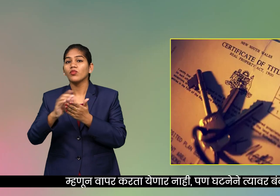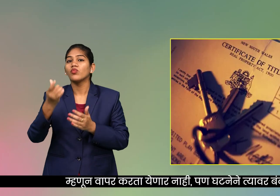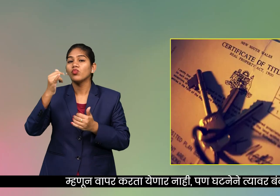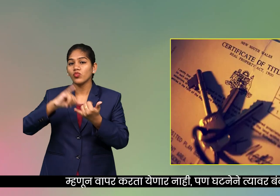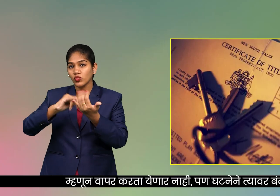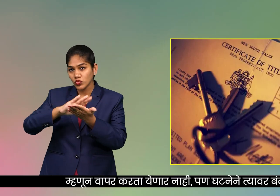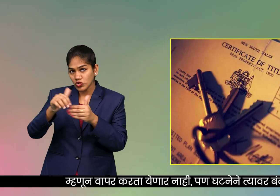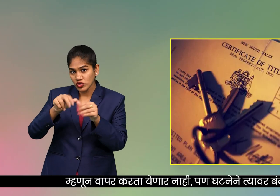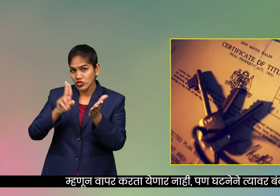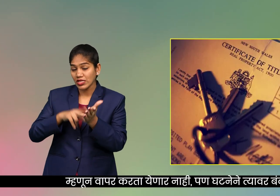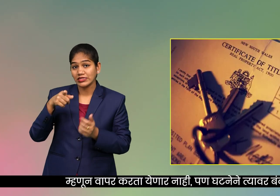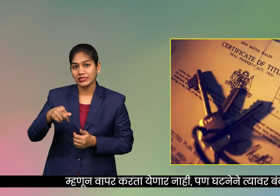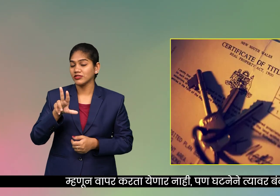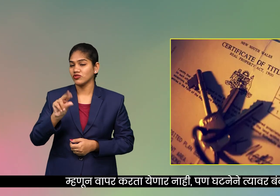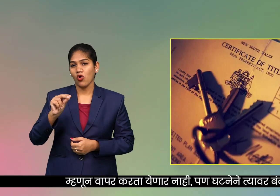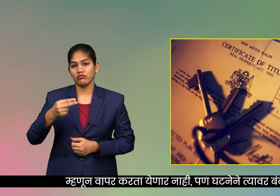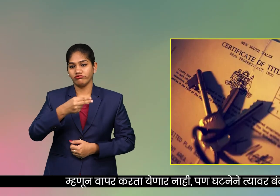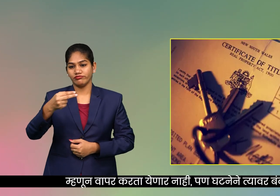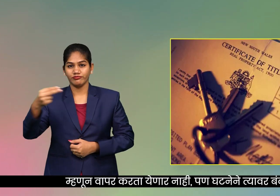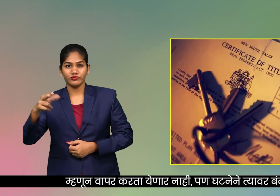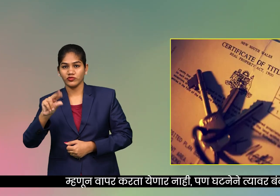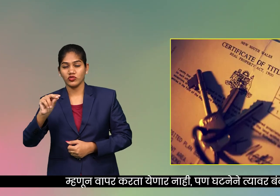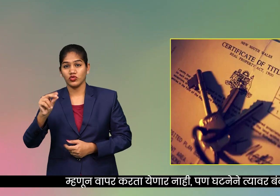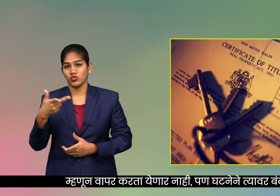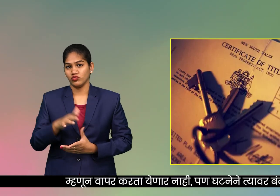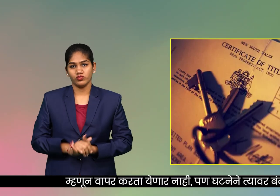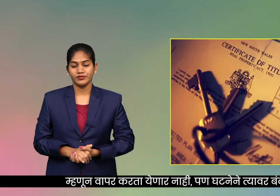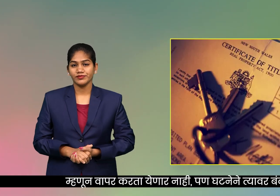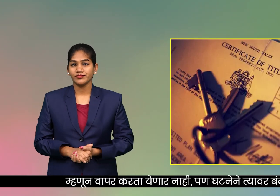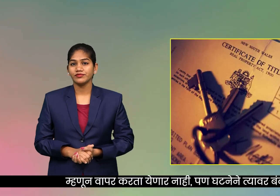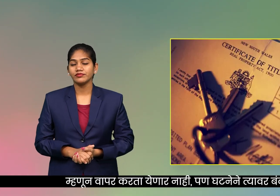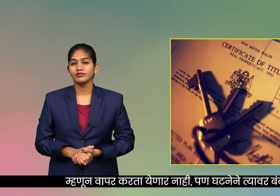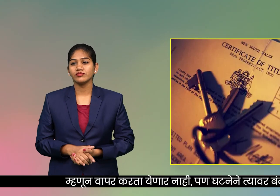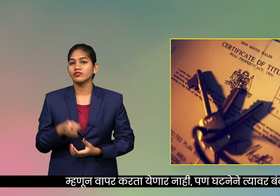म्हणून वापर करता येणार नाही, पण घटनेने त्यावर बंदी घातली नाही.